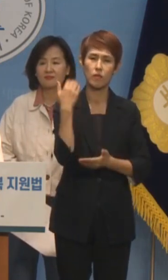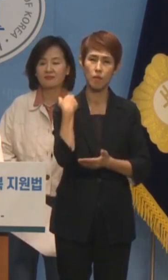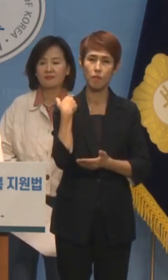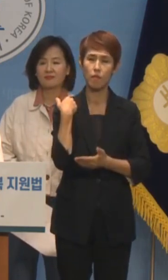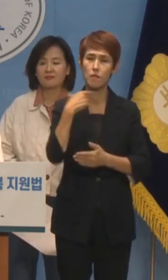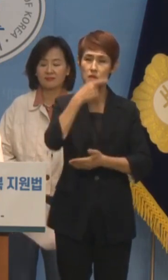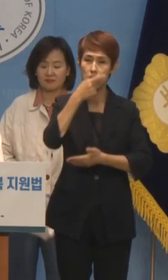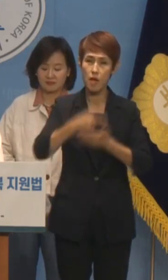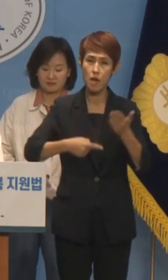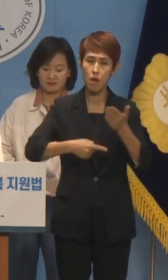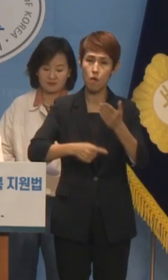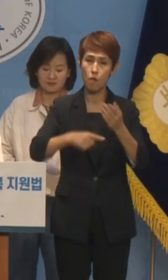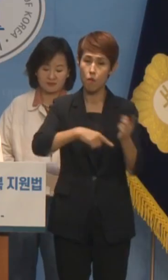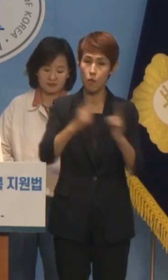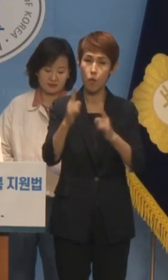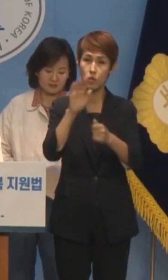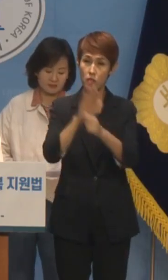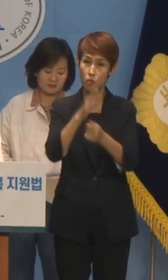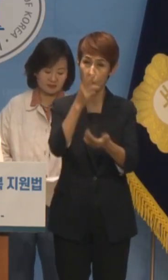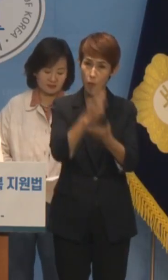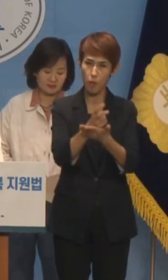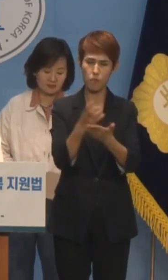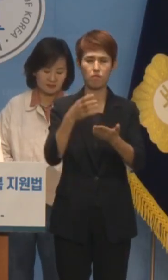지원법은 반드시 이루어져야 합니다.